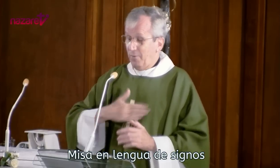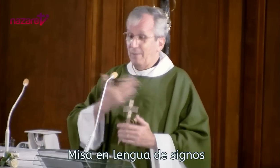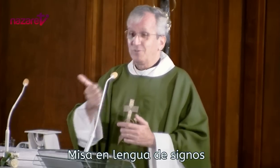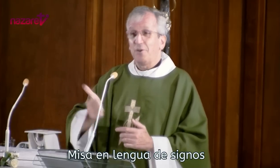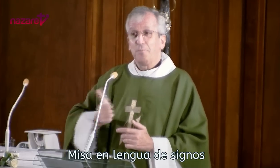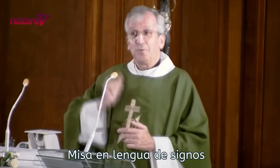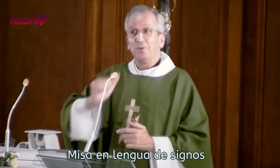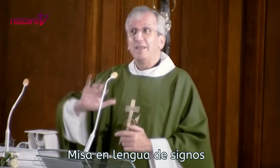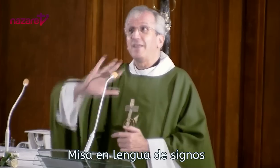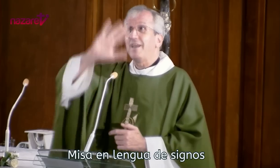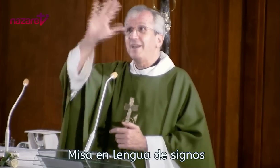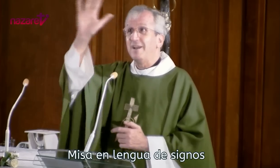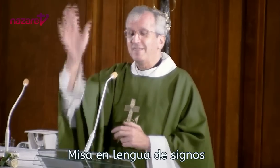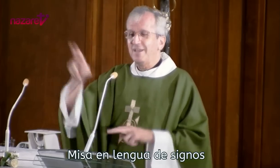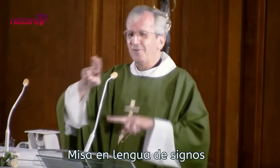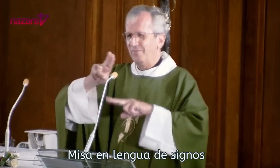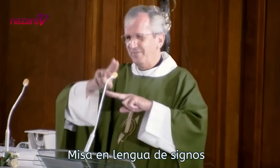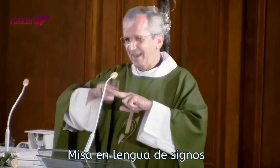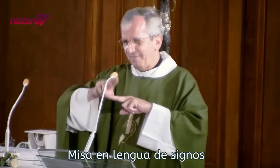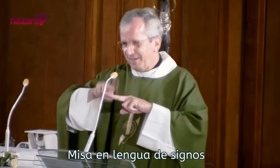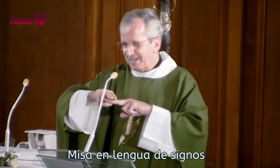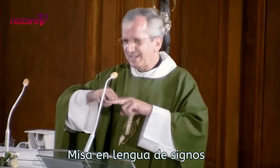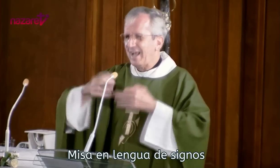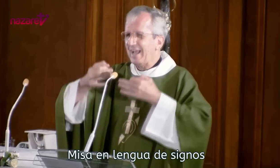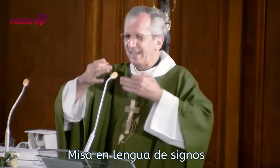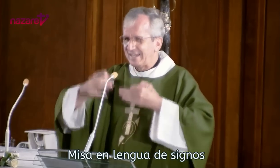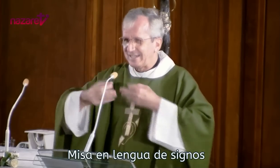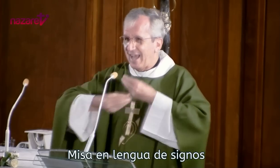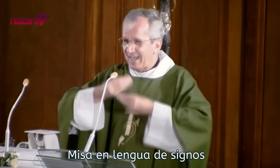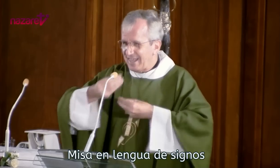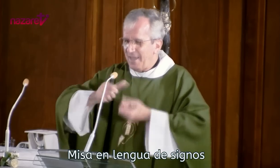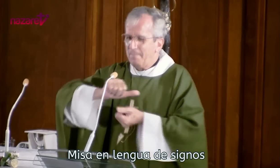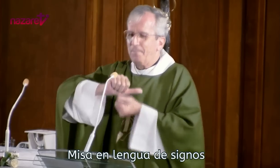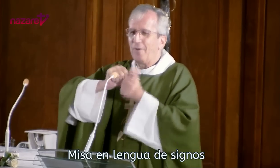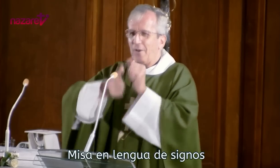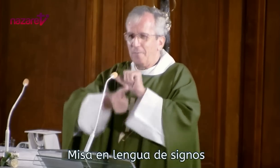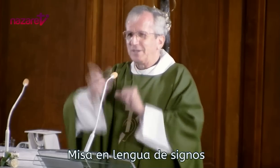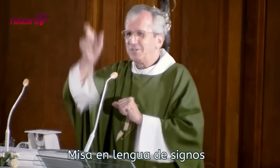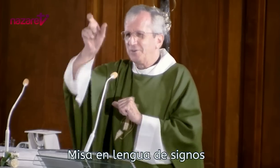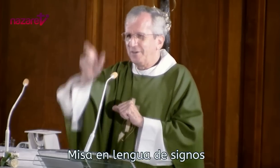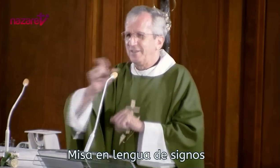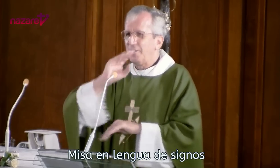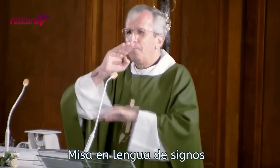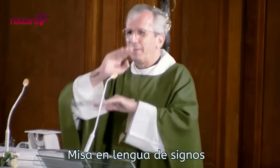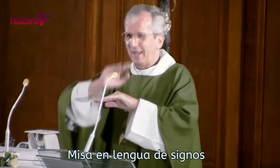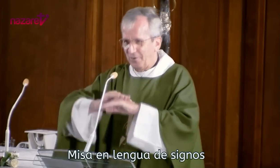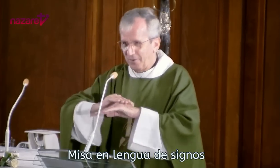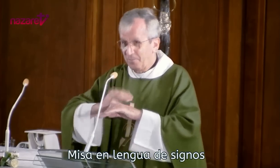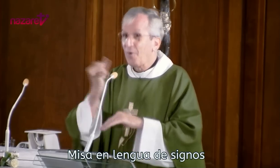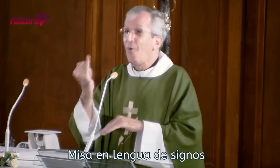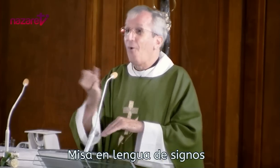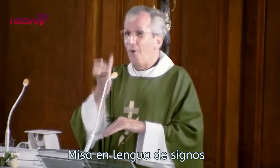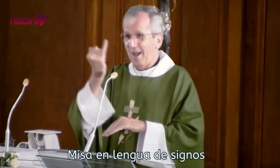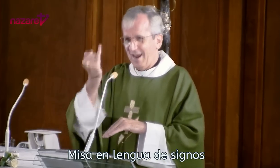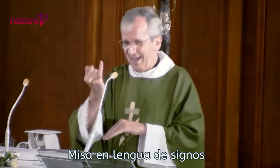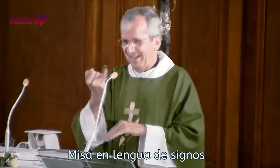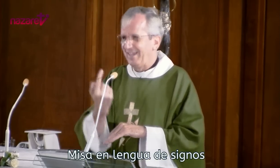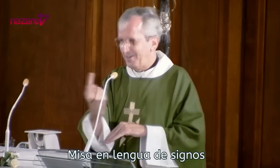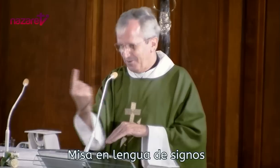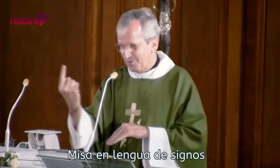podamos dar oportunidad en el cielo de la fiesta que se hace por la conversión de un pecador. Ojalá